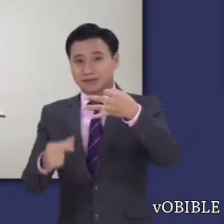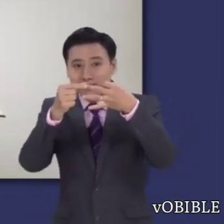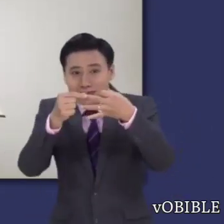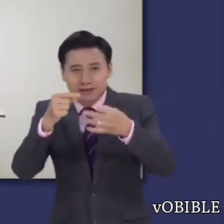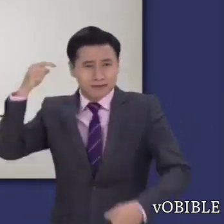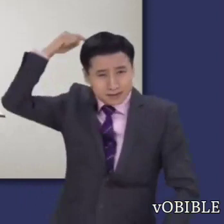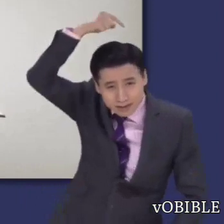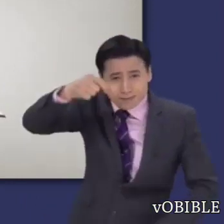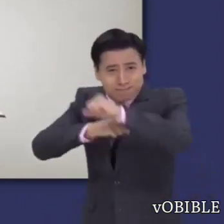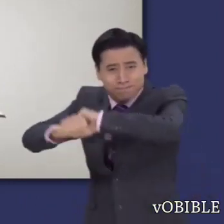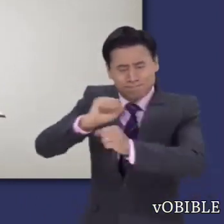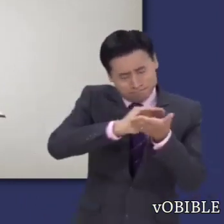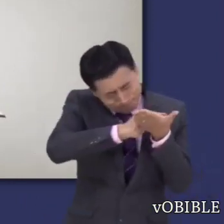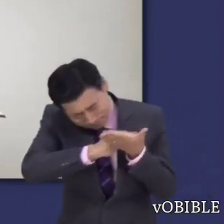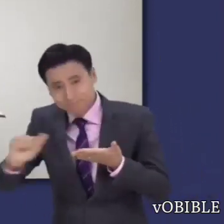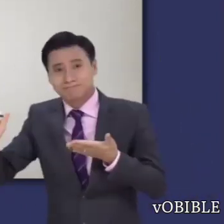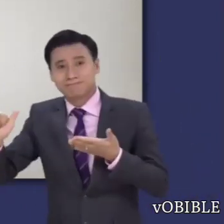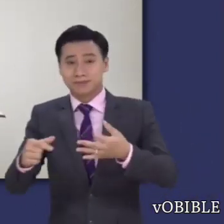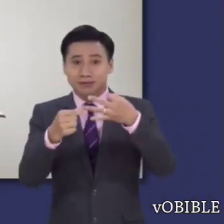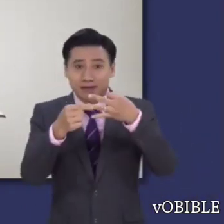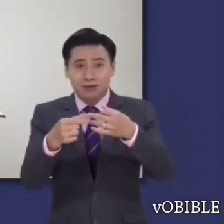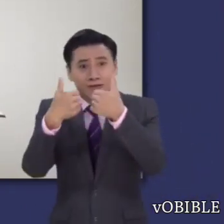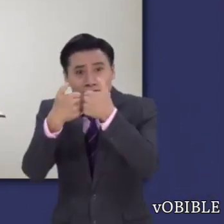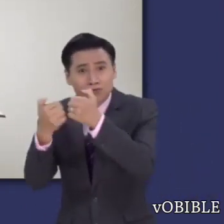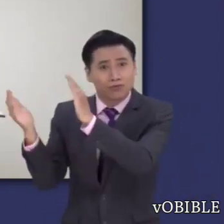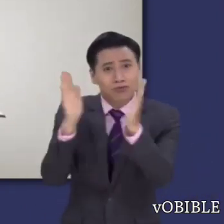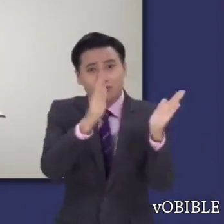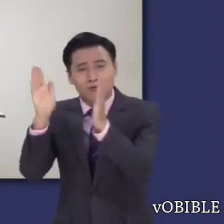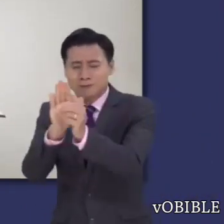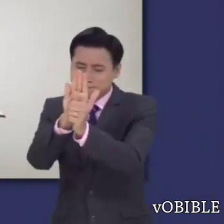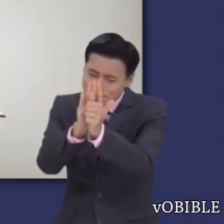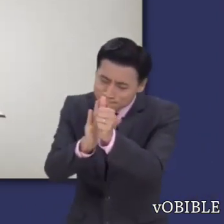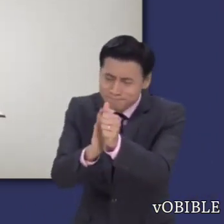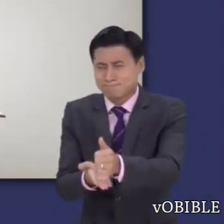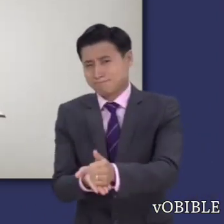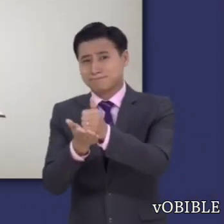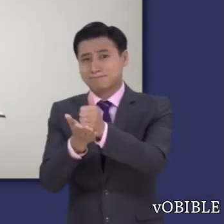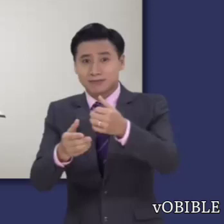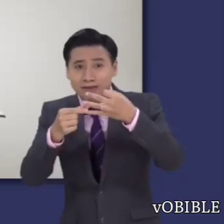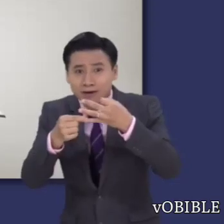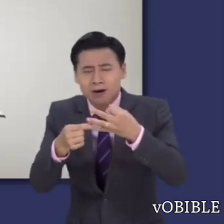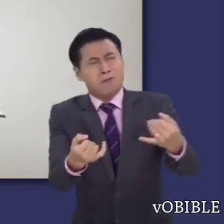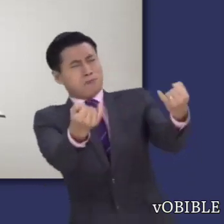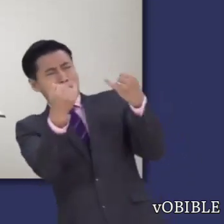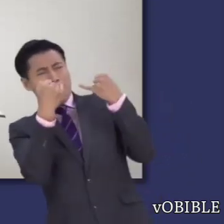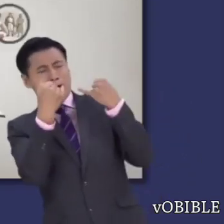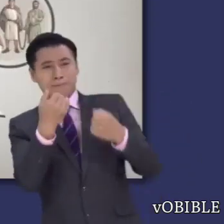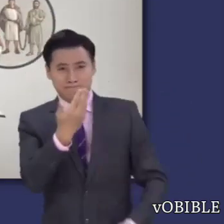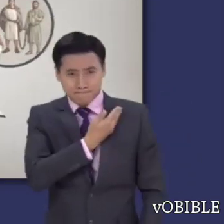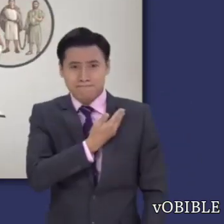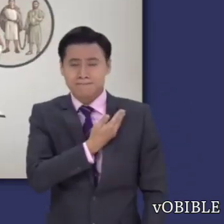请留意，基督徒要振作精神，准备好为上帝服务。夫妻该怎样彼此对